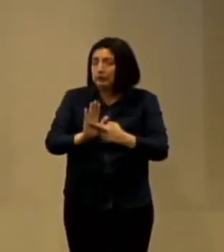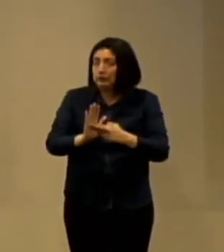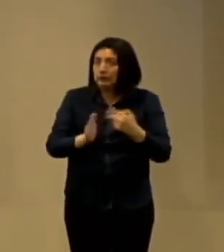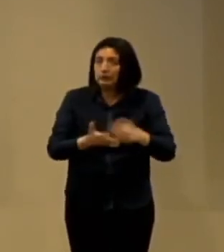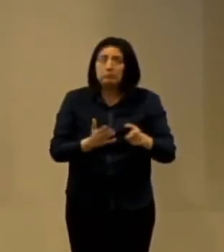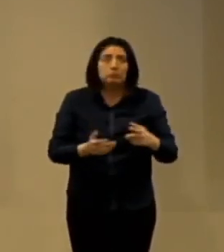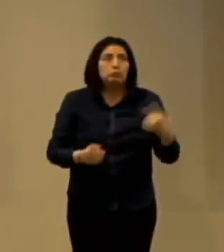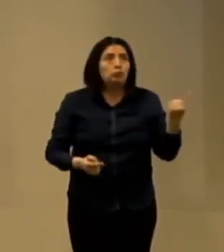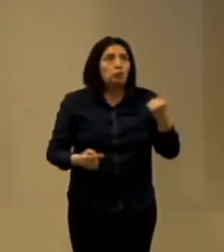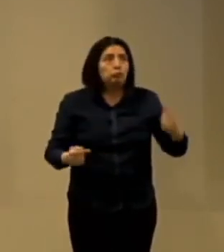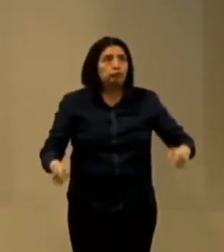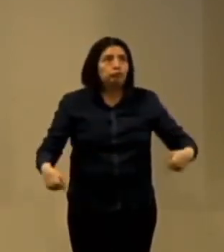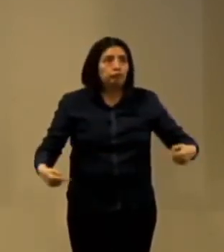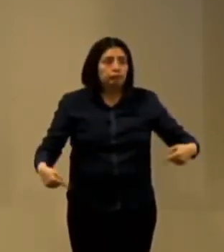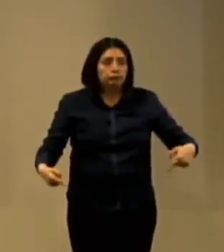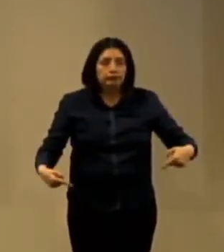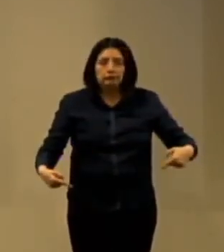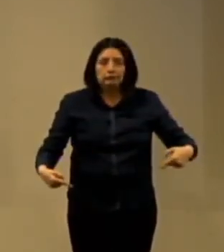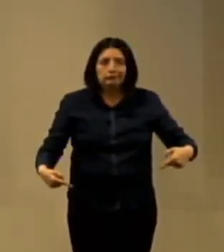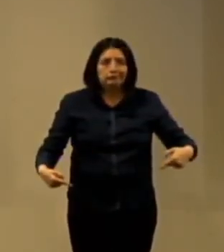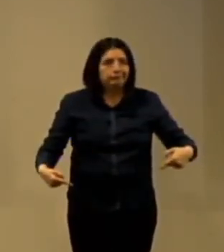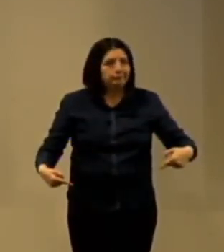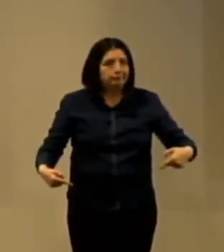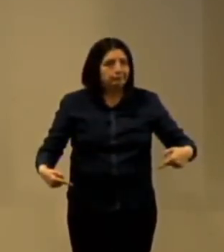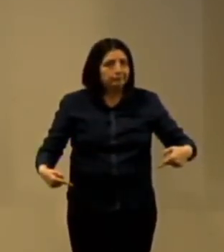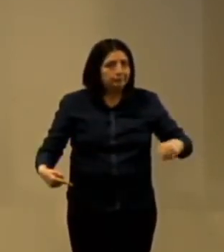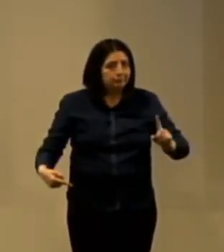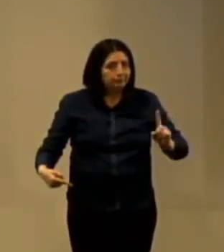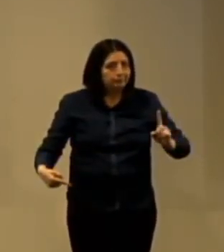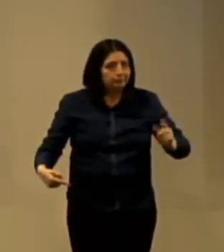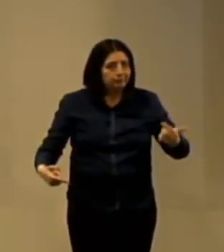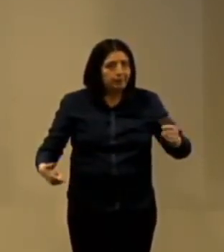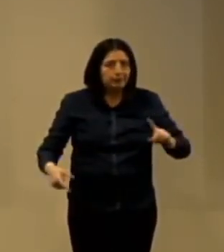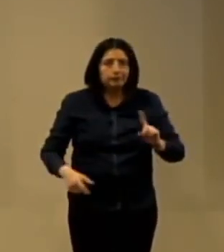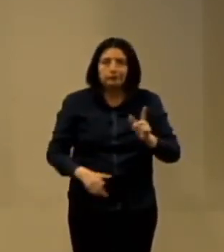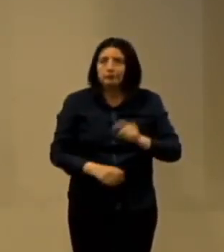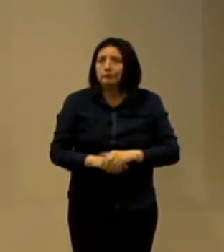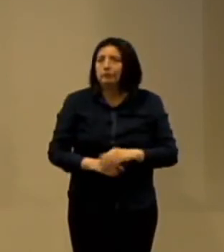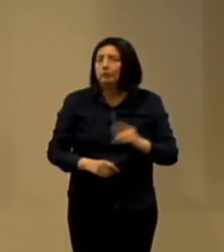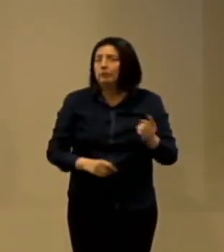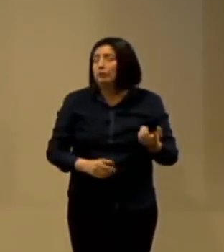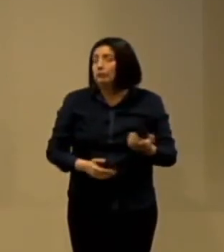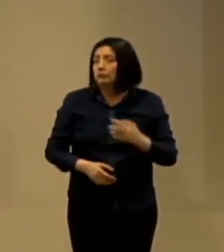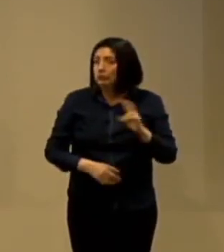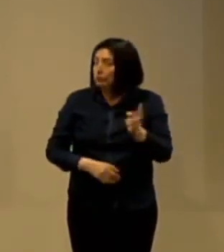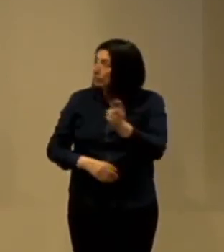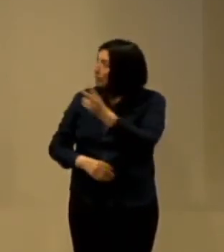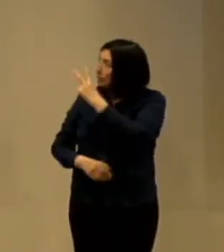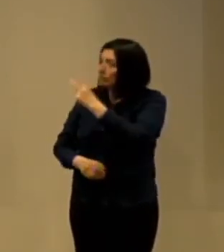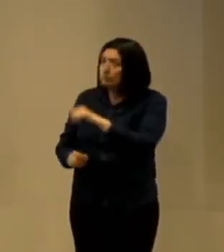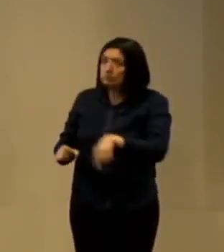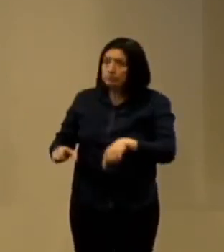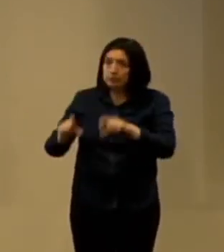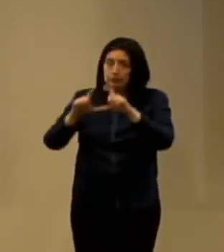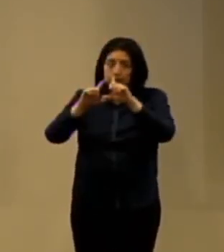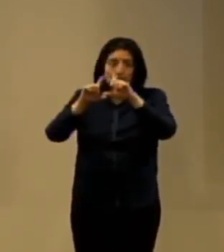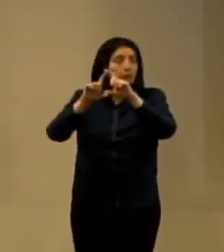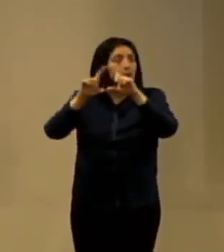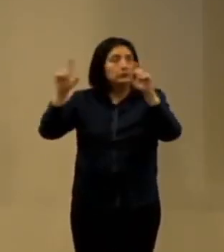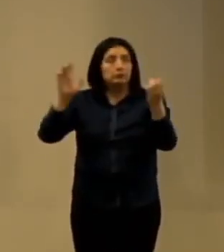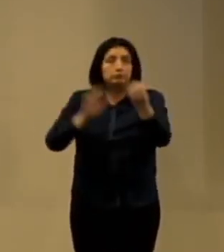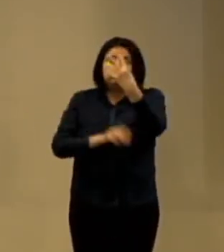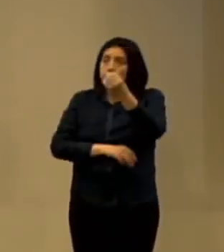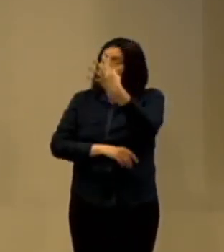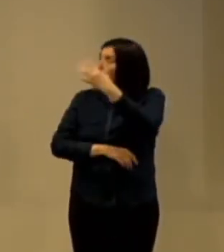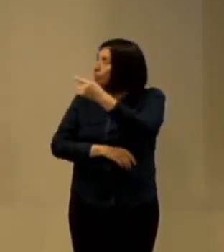con silla de ruedas. Eso está mal. No es así. No sé si vieron el emblema que sale en nuestra primera